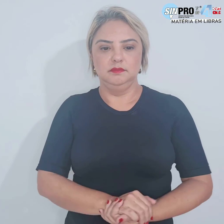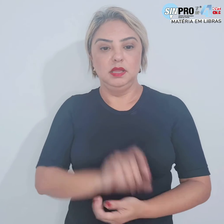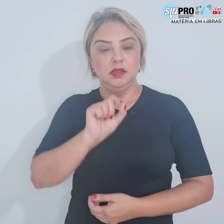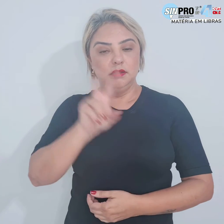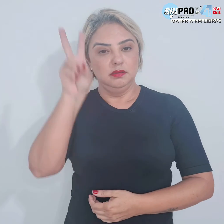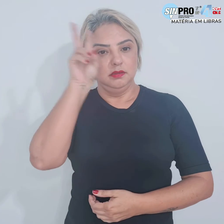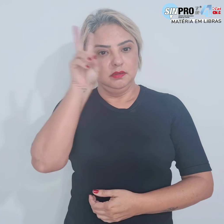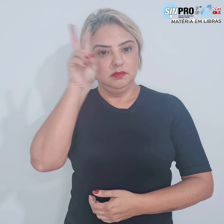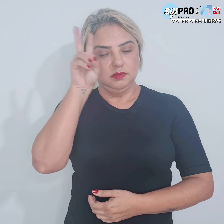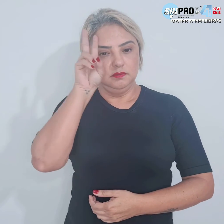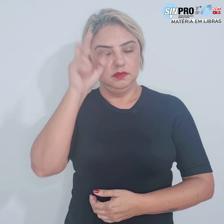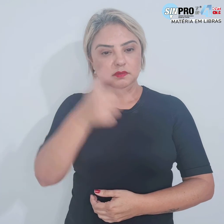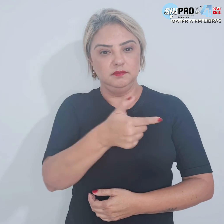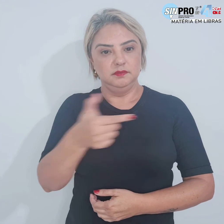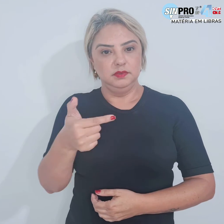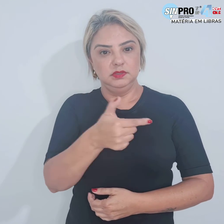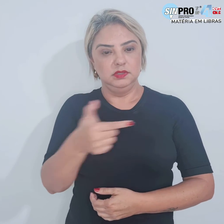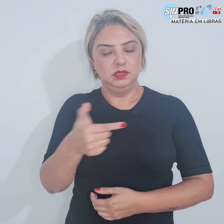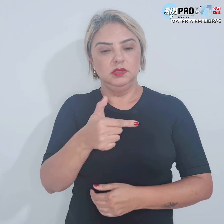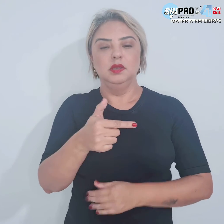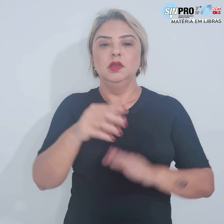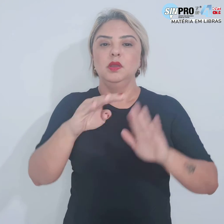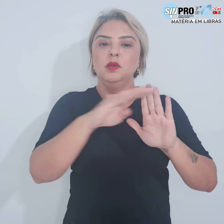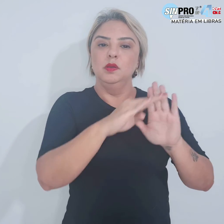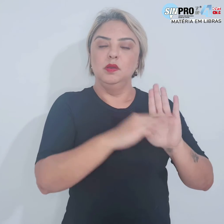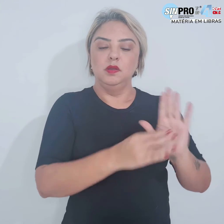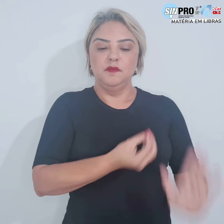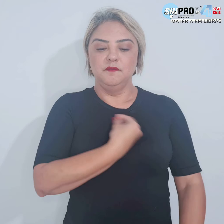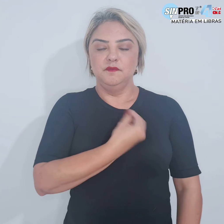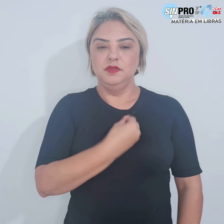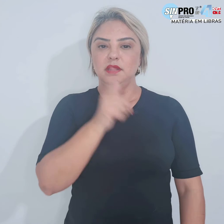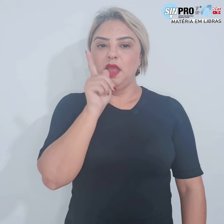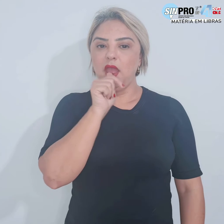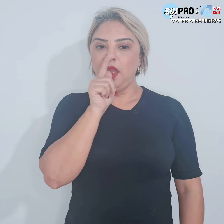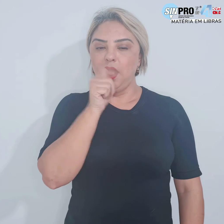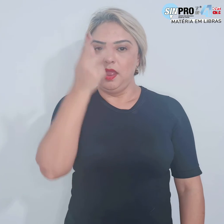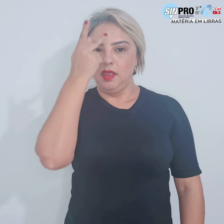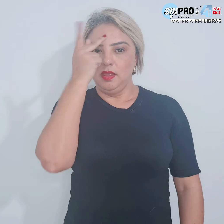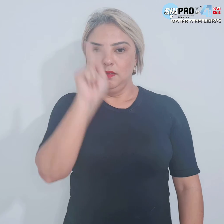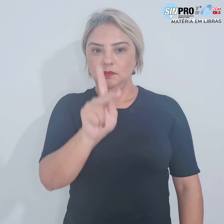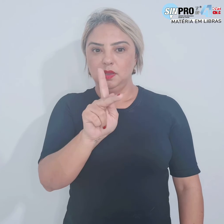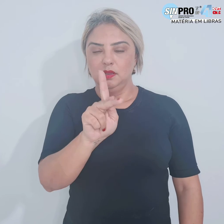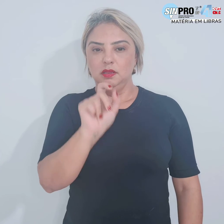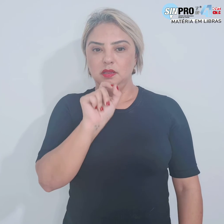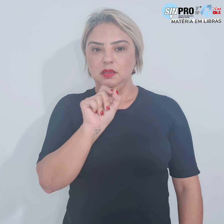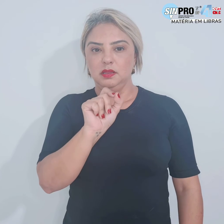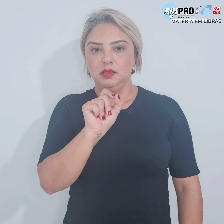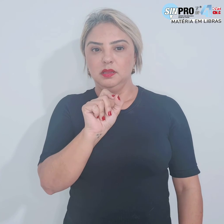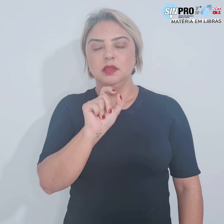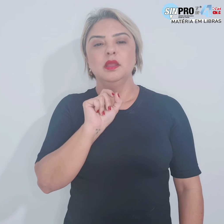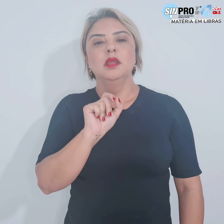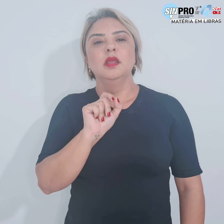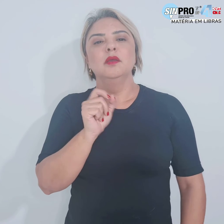água. Nesta segunda-feira, 22, o programa Vida e Água para a